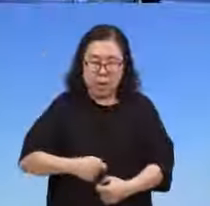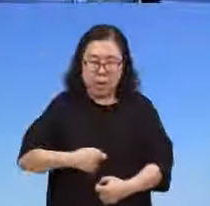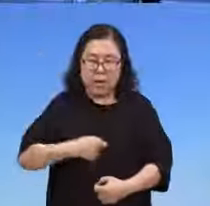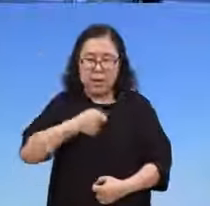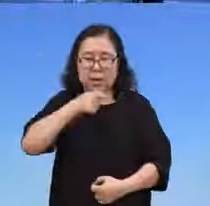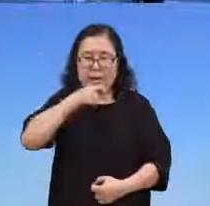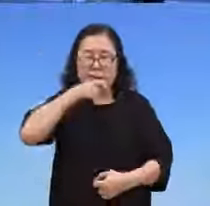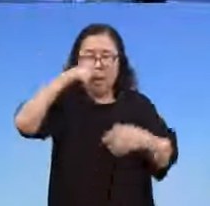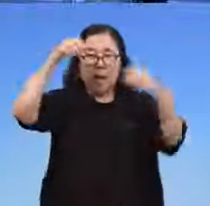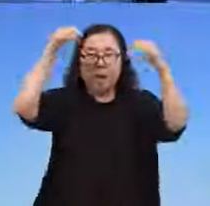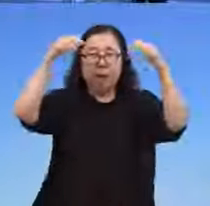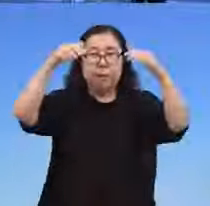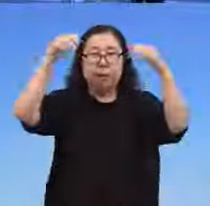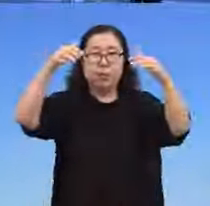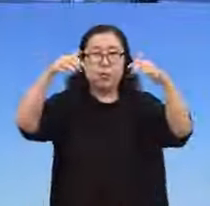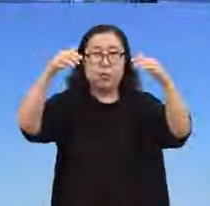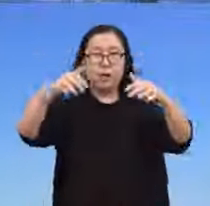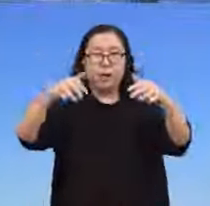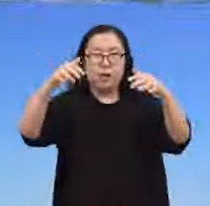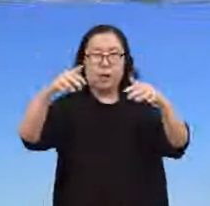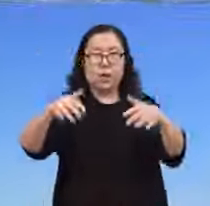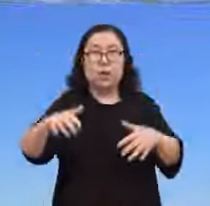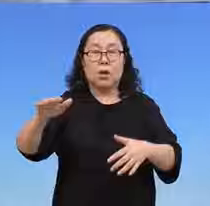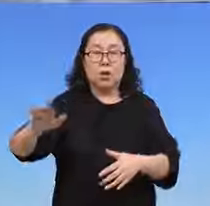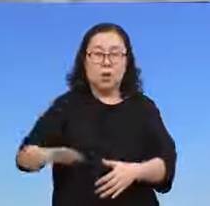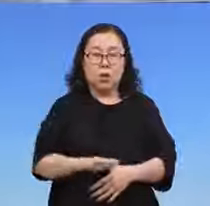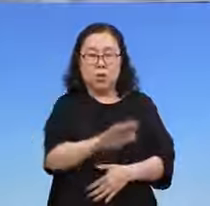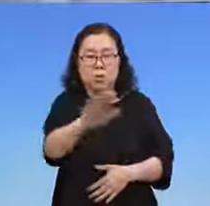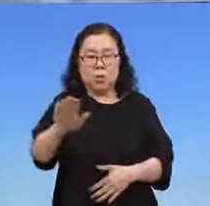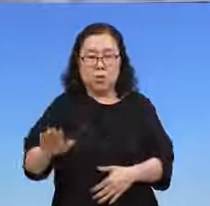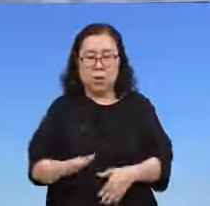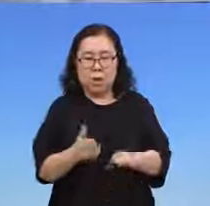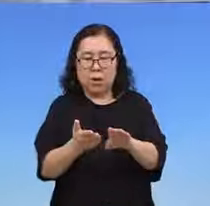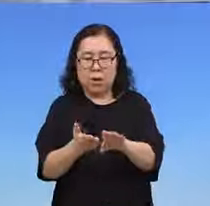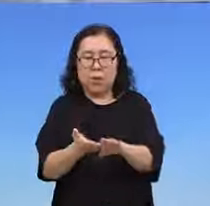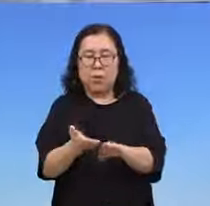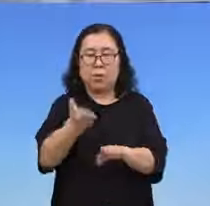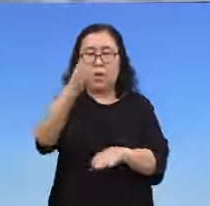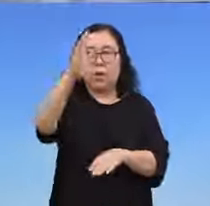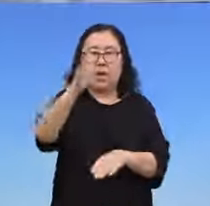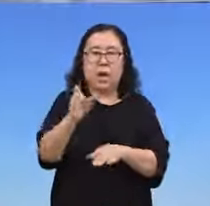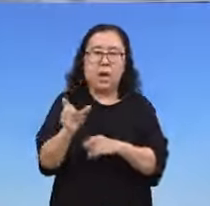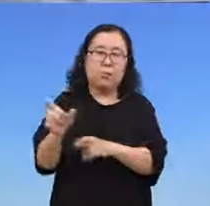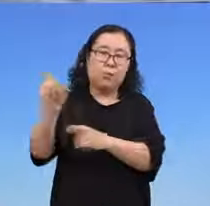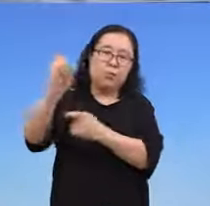의의 빗줄기 우리 위에 부으시도록